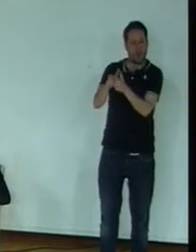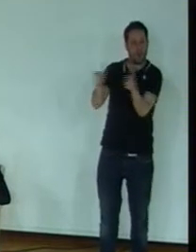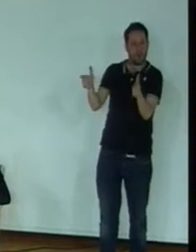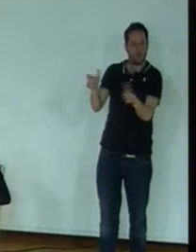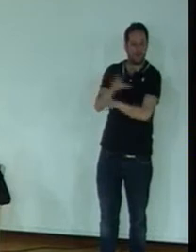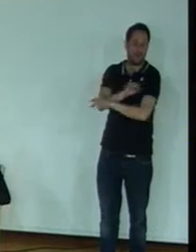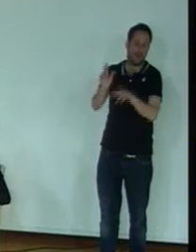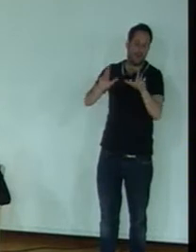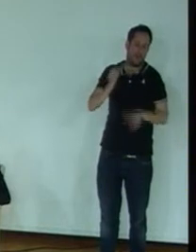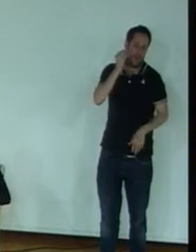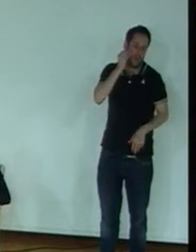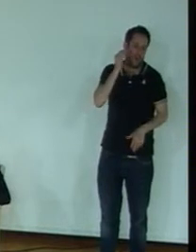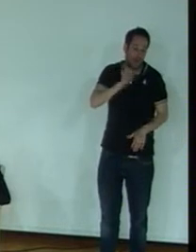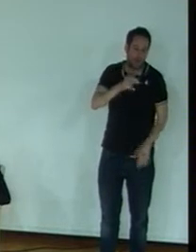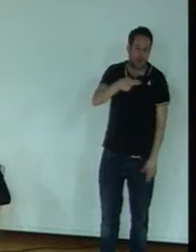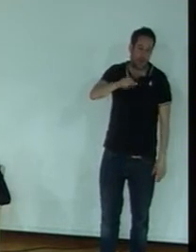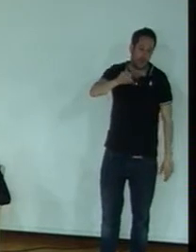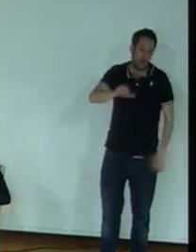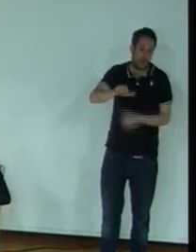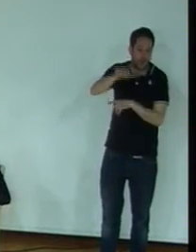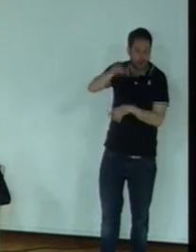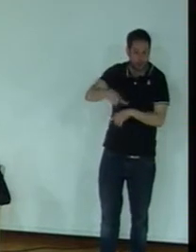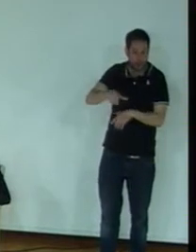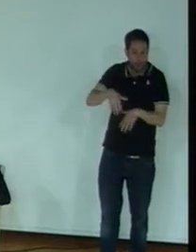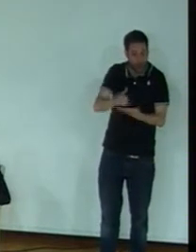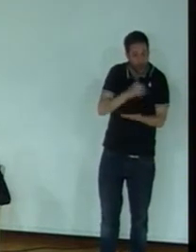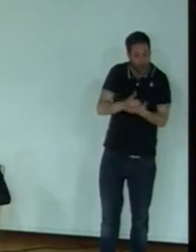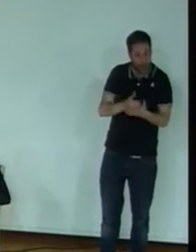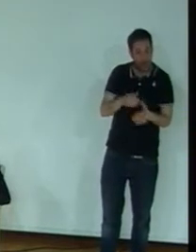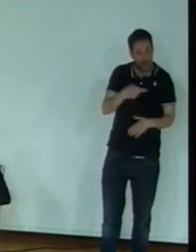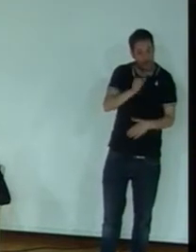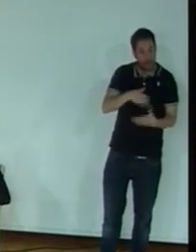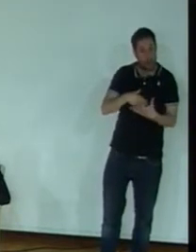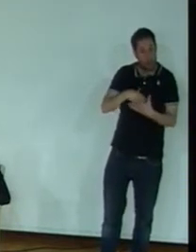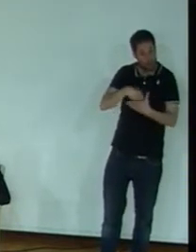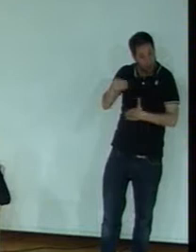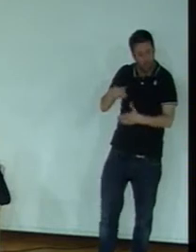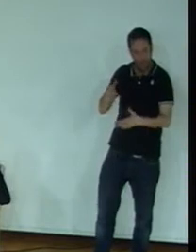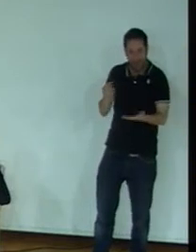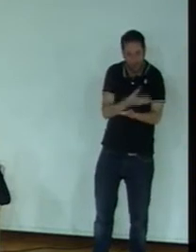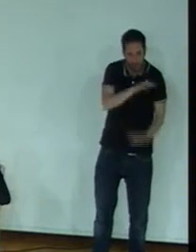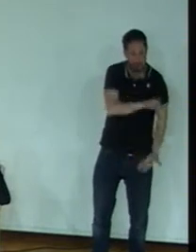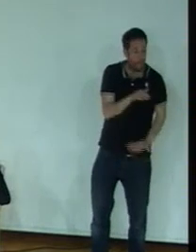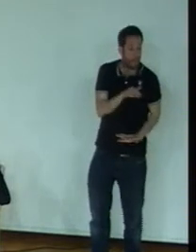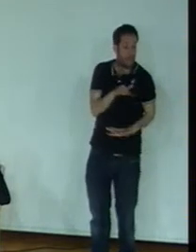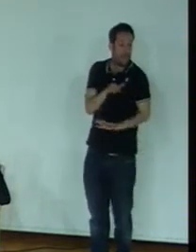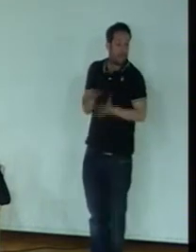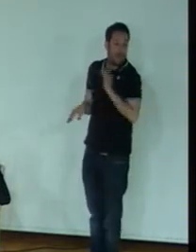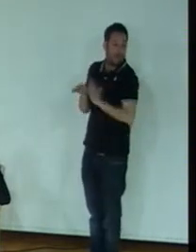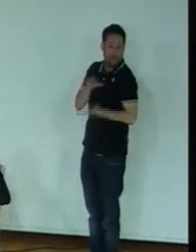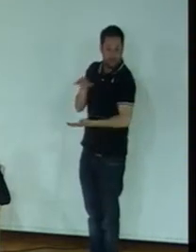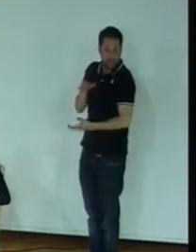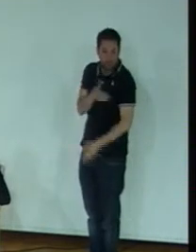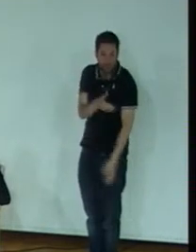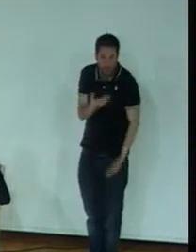connaît bien la sécurité informatique, c'est la NSA. Il y a quand même un employé qui a pu sortir de la NSA avec des quantités colossales de données sur ce que faisait la NSA. Ça